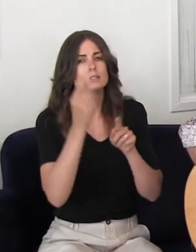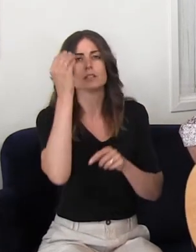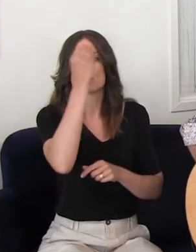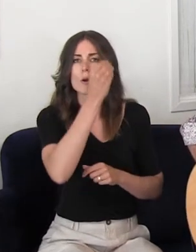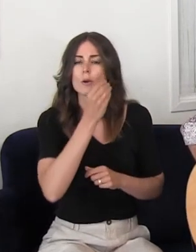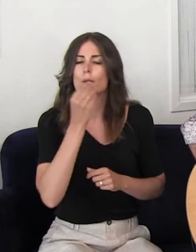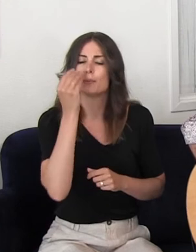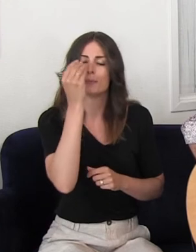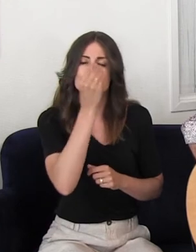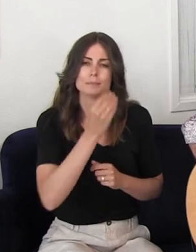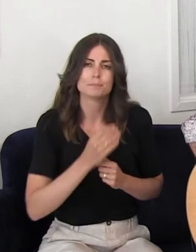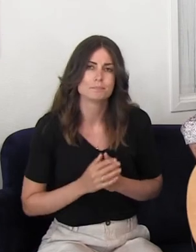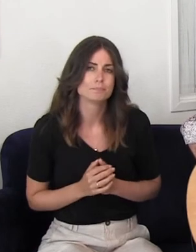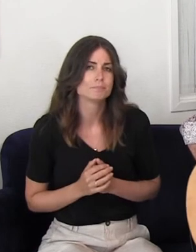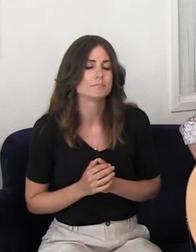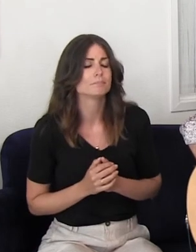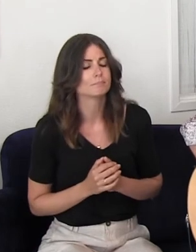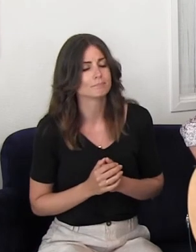blott vore drömt.